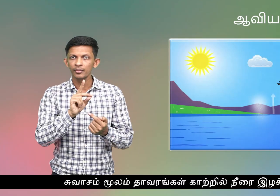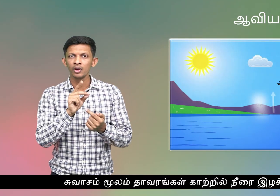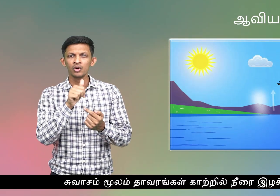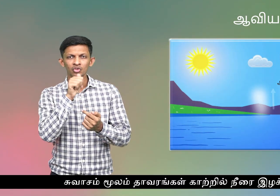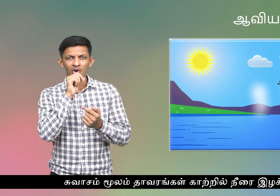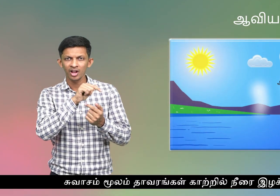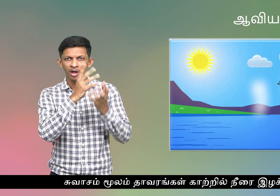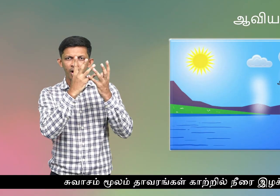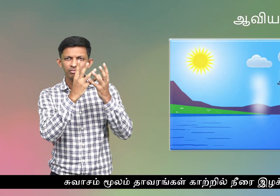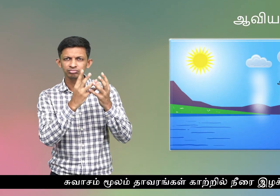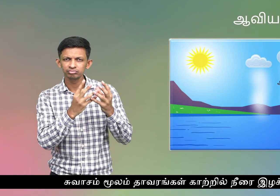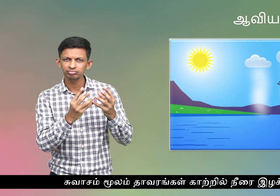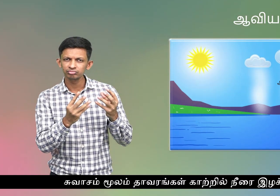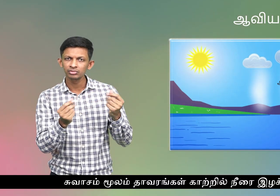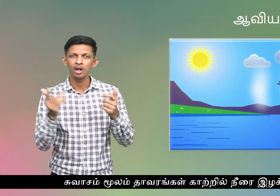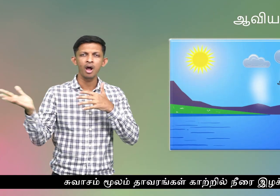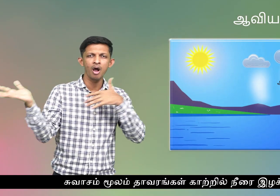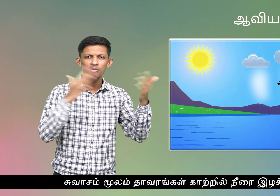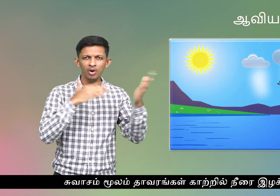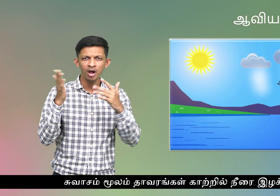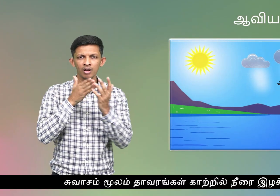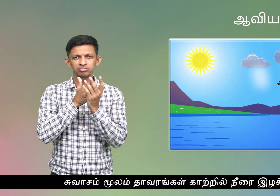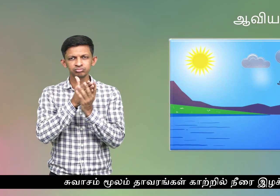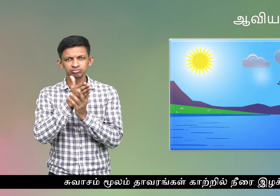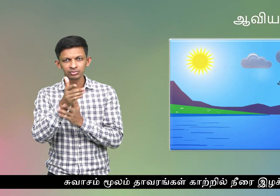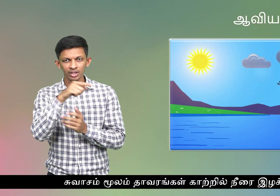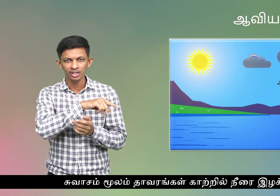சுவாசம் மூலம் தாவரங்கள் காற்றில் நீரை இழக்கின்றன.